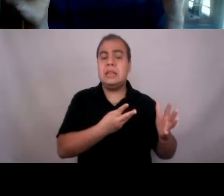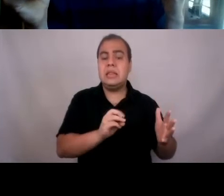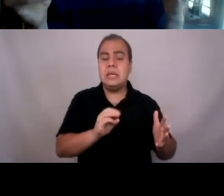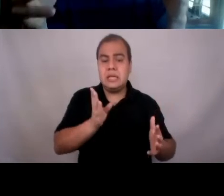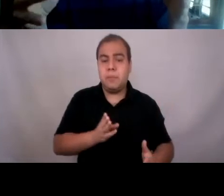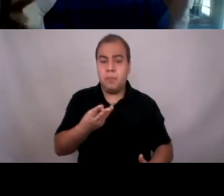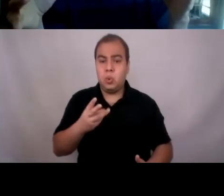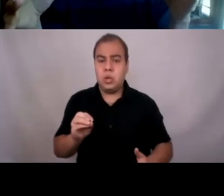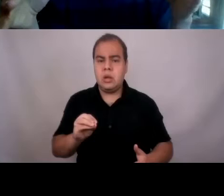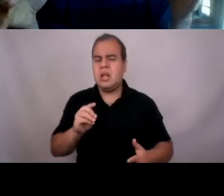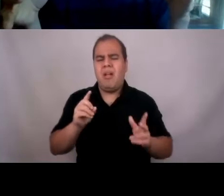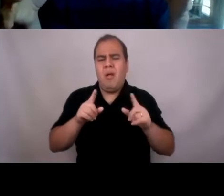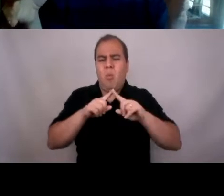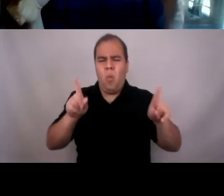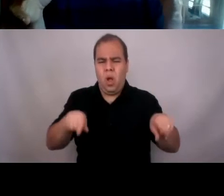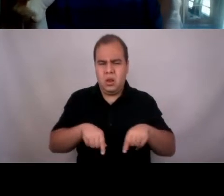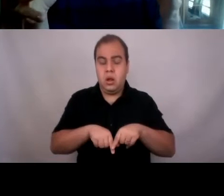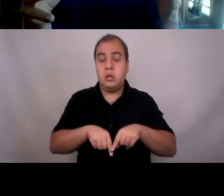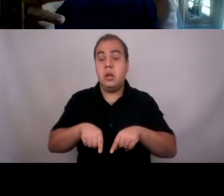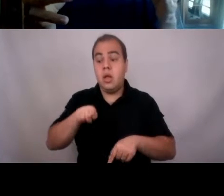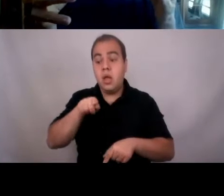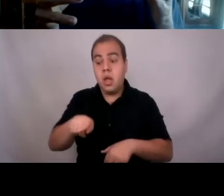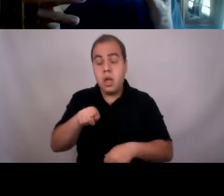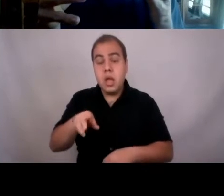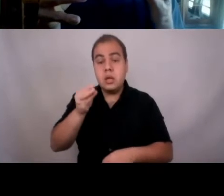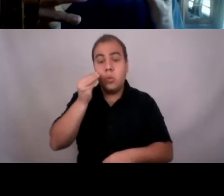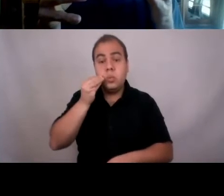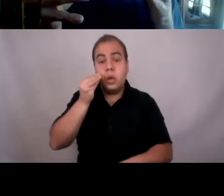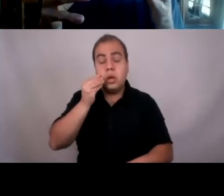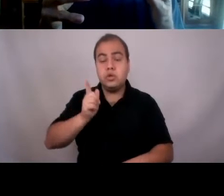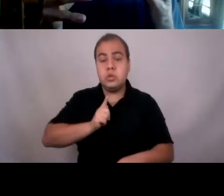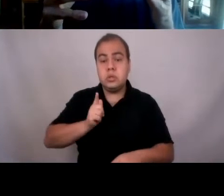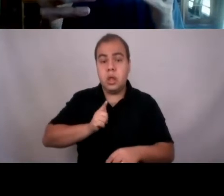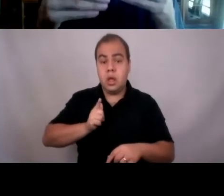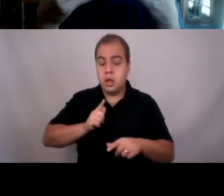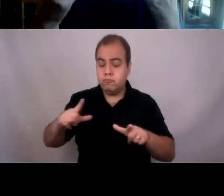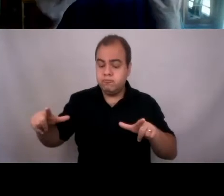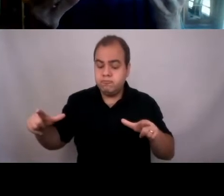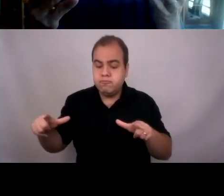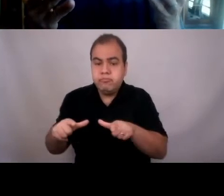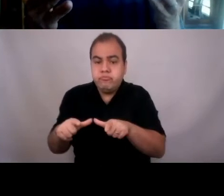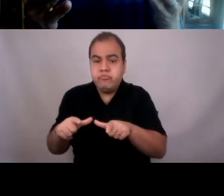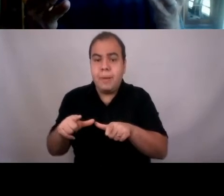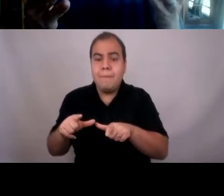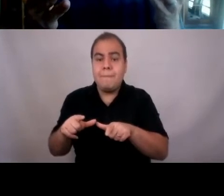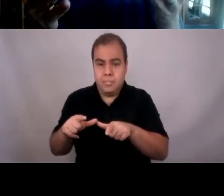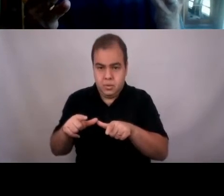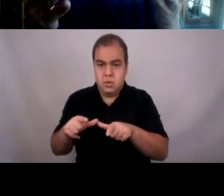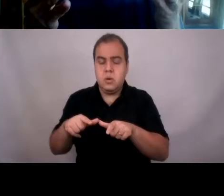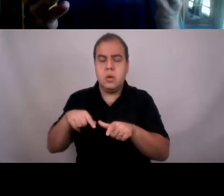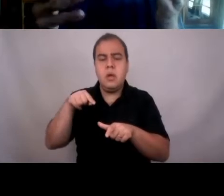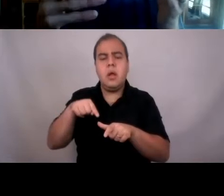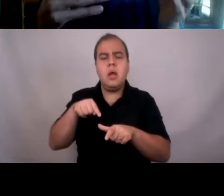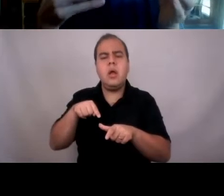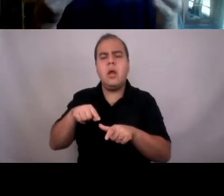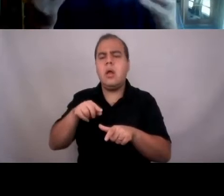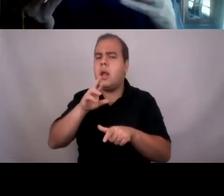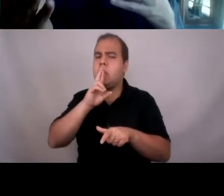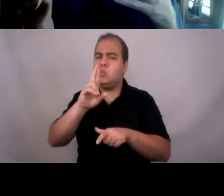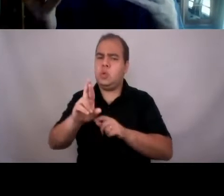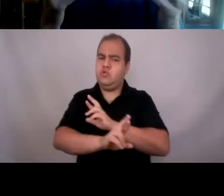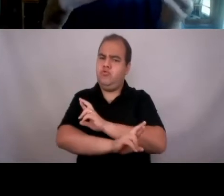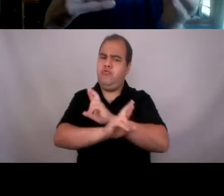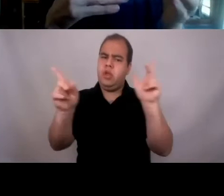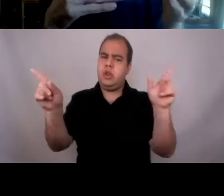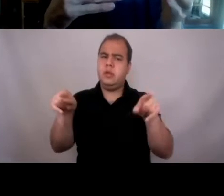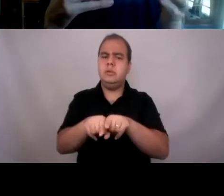seção quadrada. Esse é um teste que tem um diâmetro menor. Então, os resultados também são diferentes. Então, de acordo